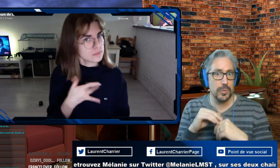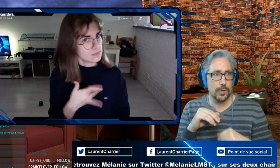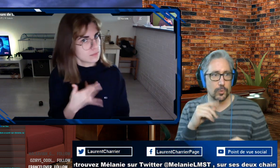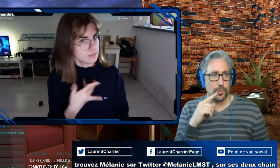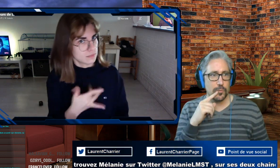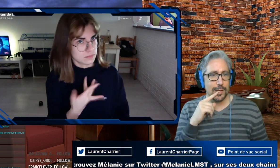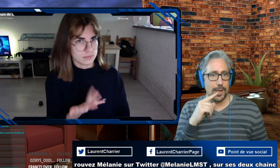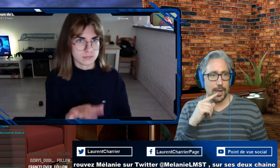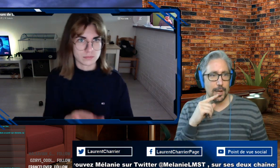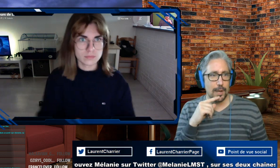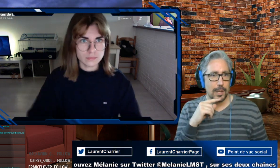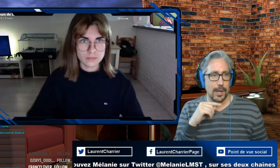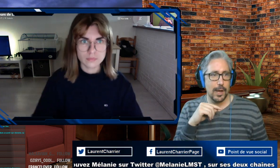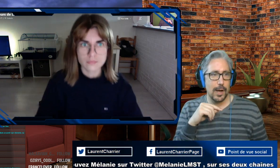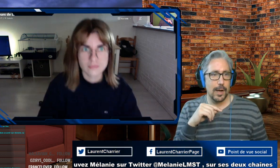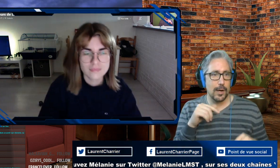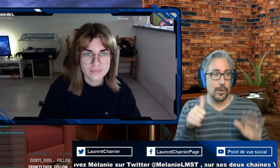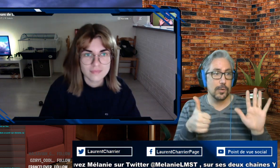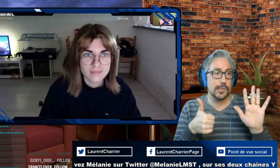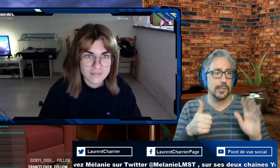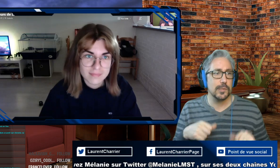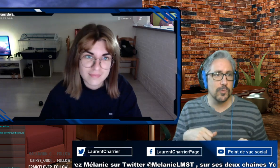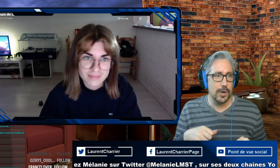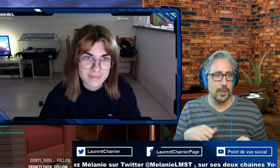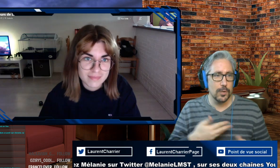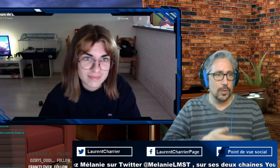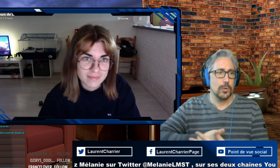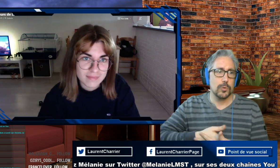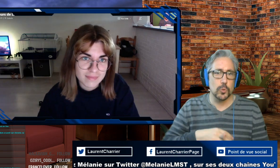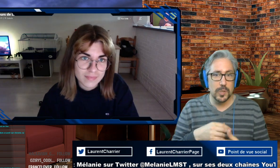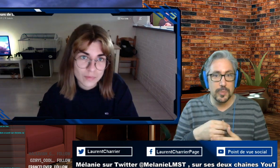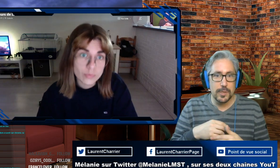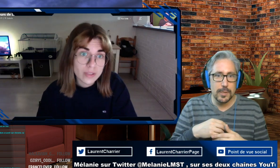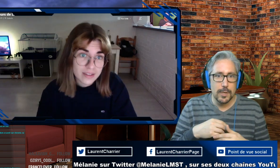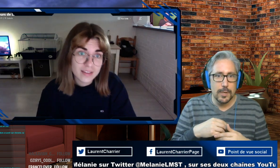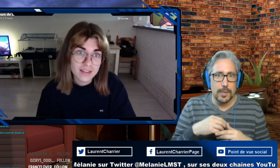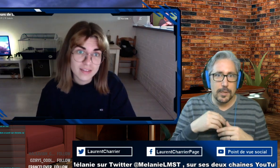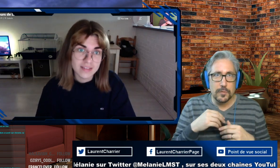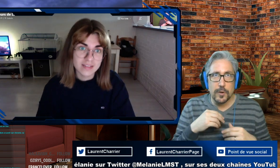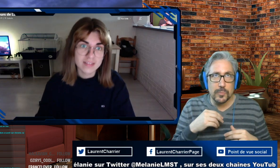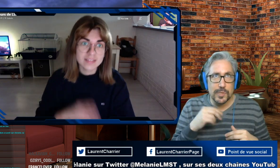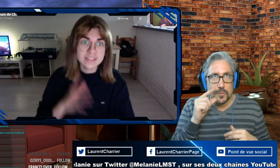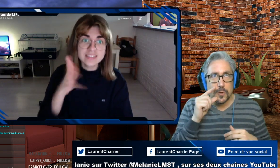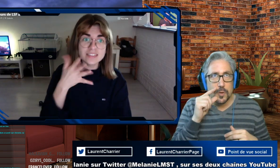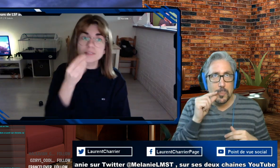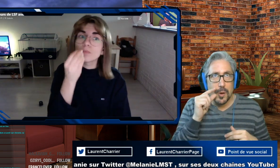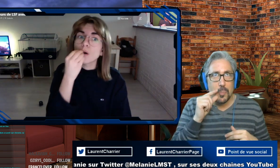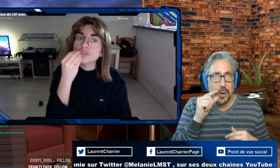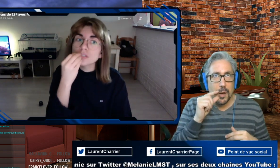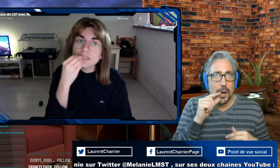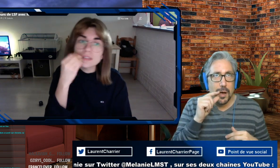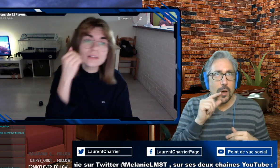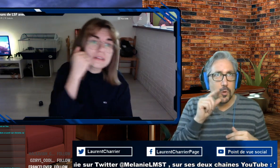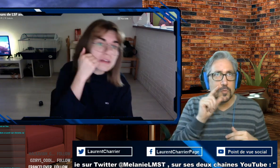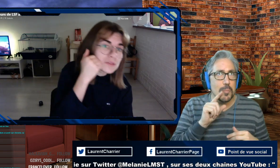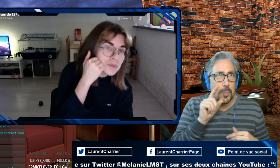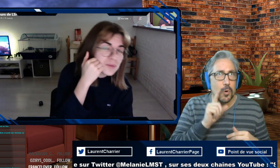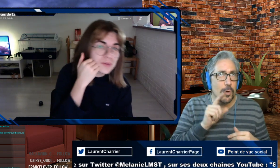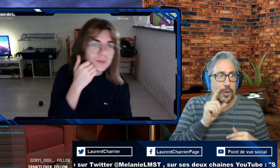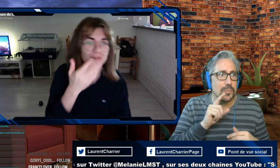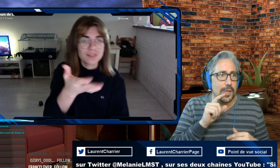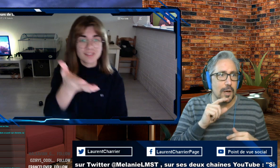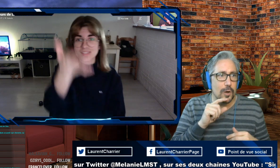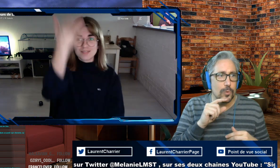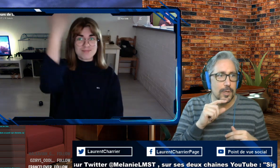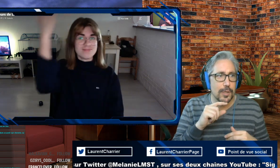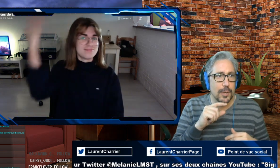c'est trop bien quand tu vois qu'à 6 mois, ton bébé Il te fait comme ça, il fait papa, ou il fait